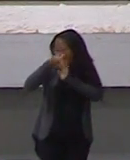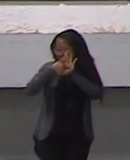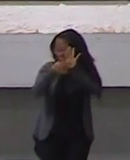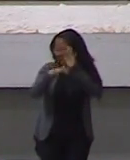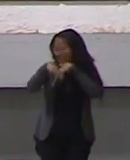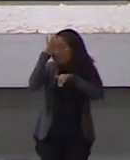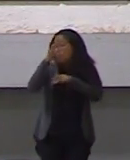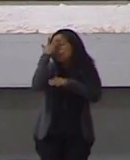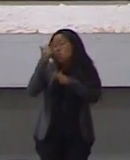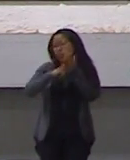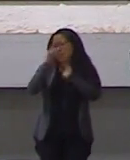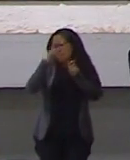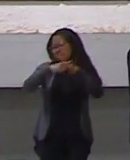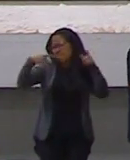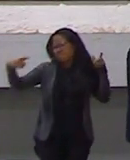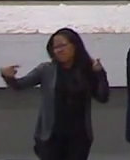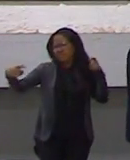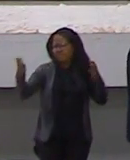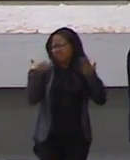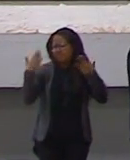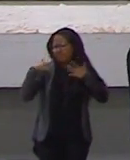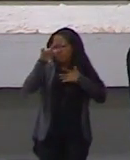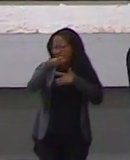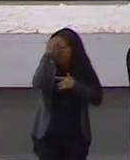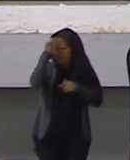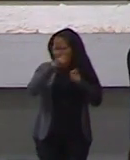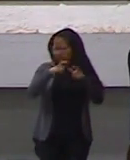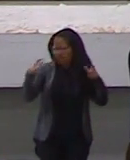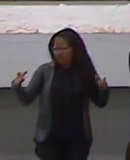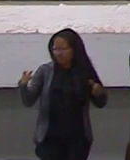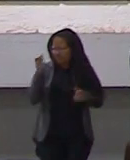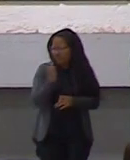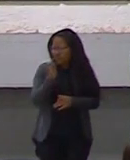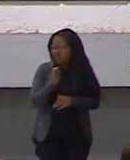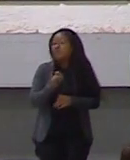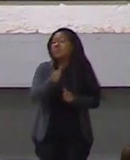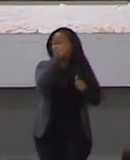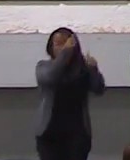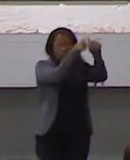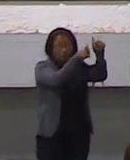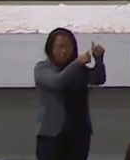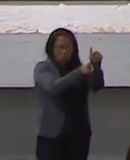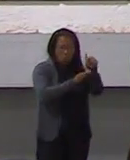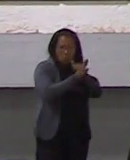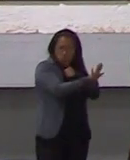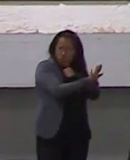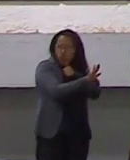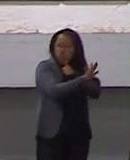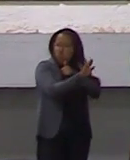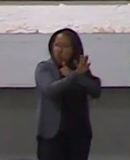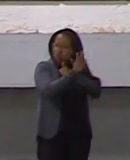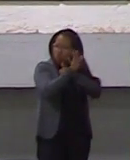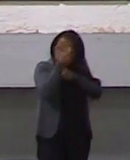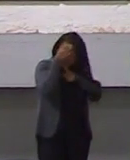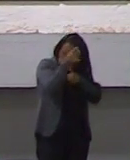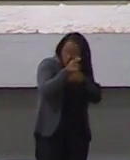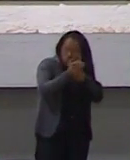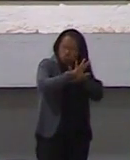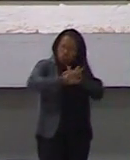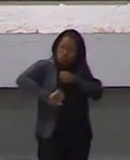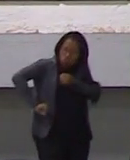sido grandes en la educación física y cada uno tiene por supuesto su proyección sus sus